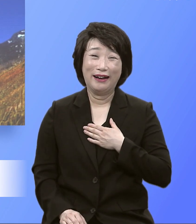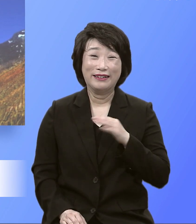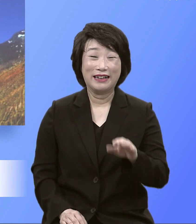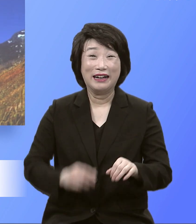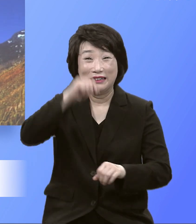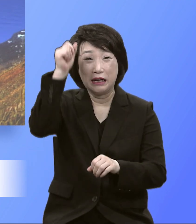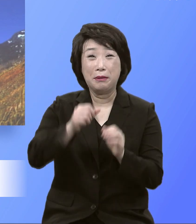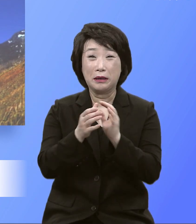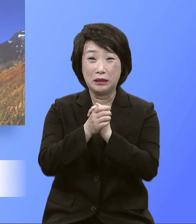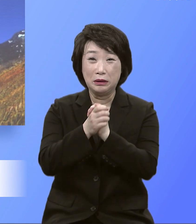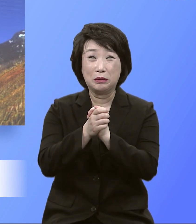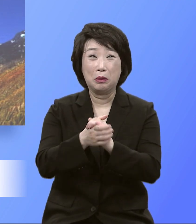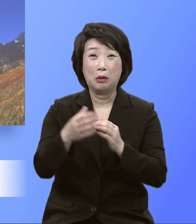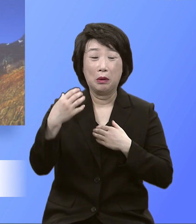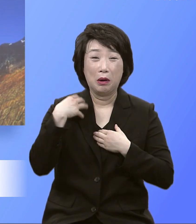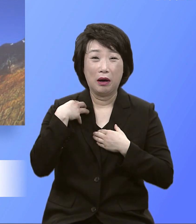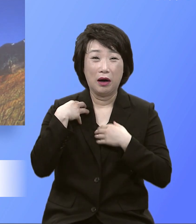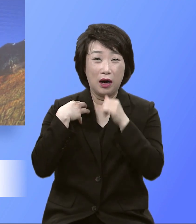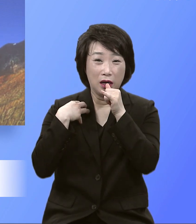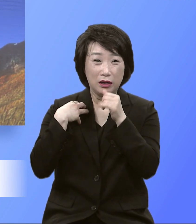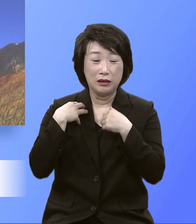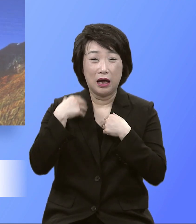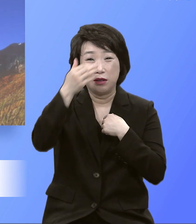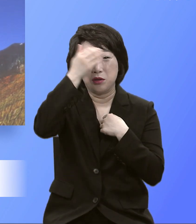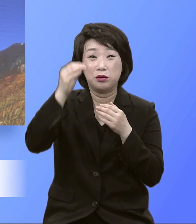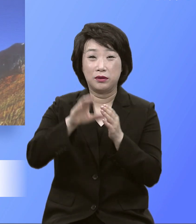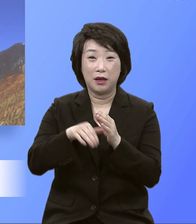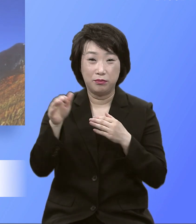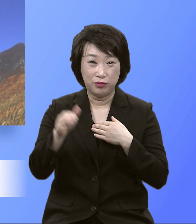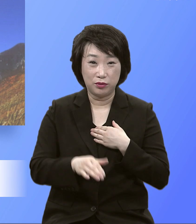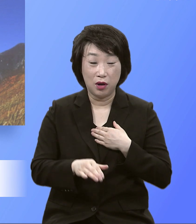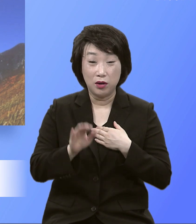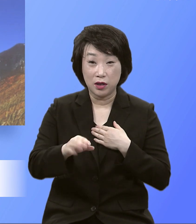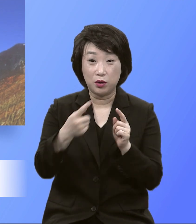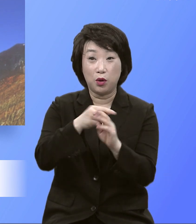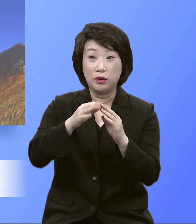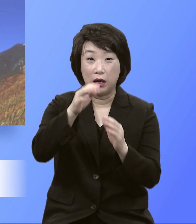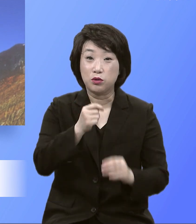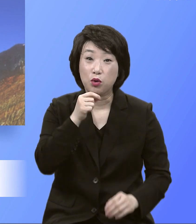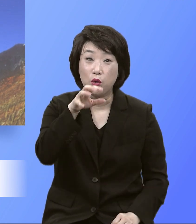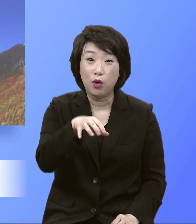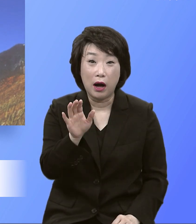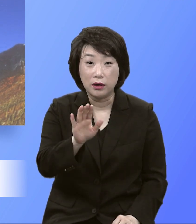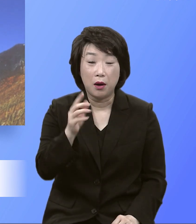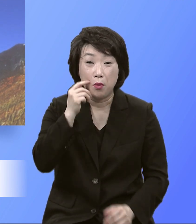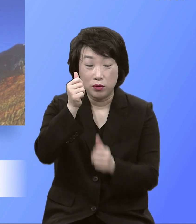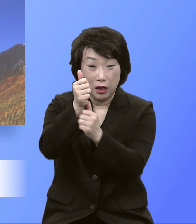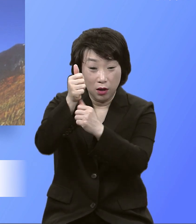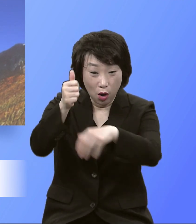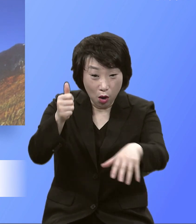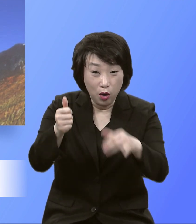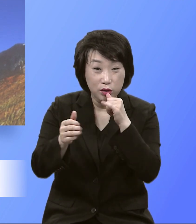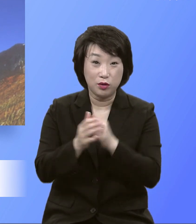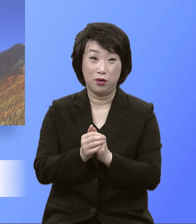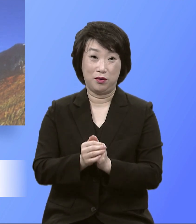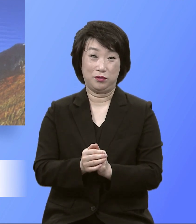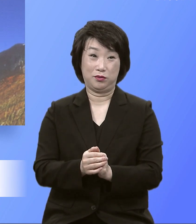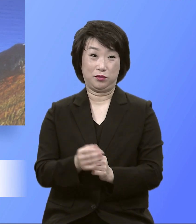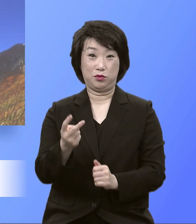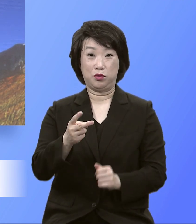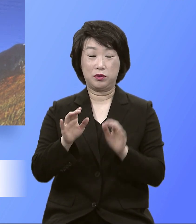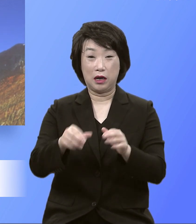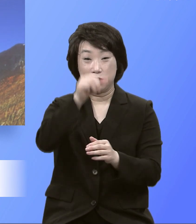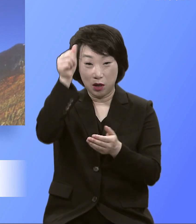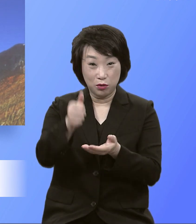새벽기도 인도를 제가 합니다. 청년 때. 교회가 죽은 교회가 아니요. 부목사들이 계시고 보세요